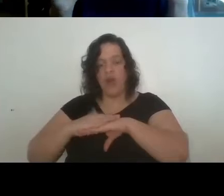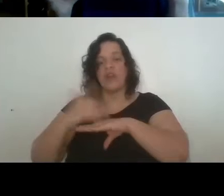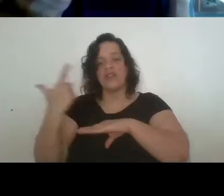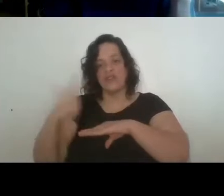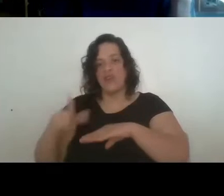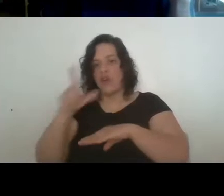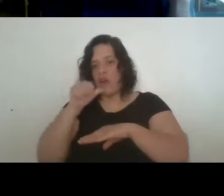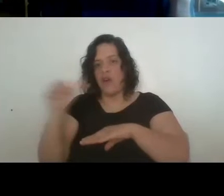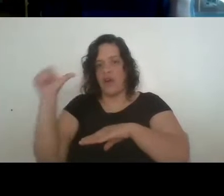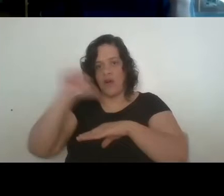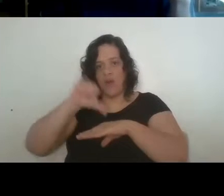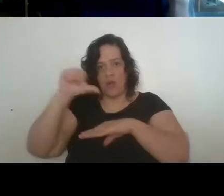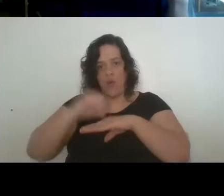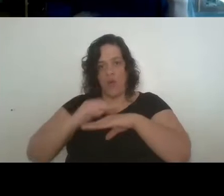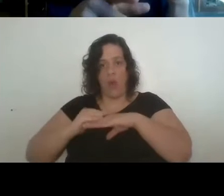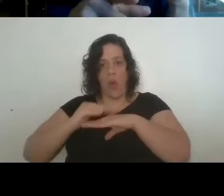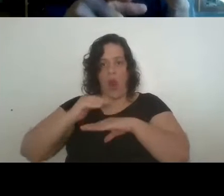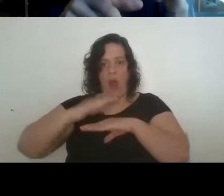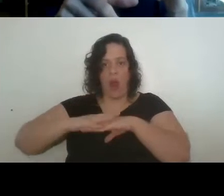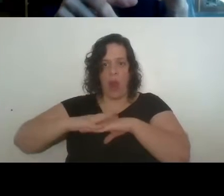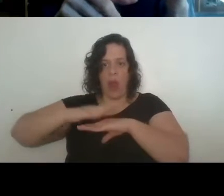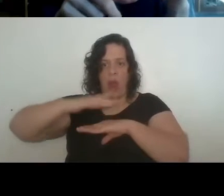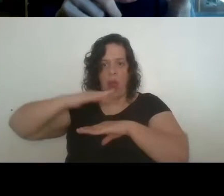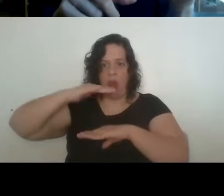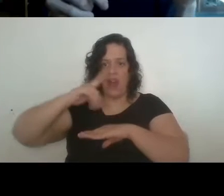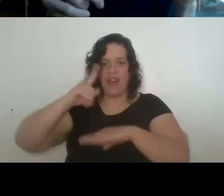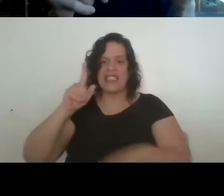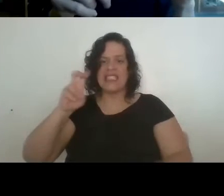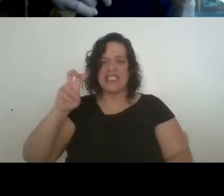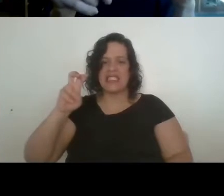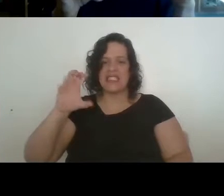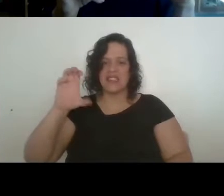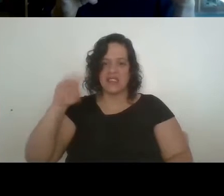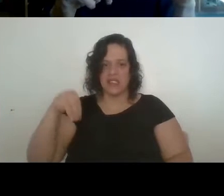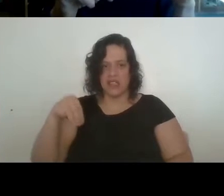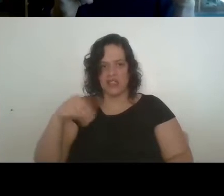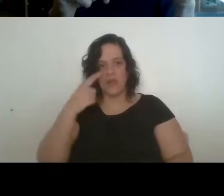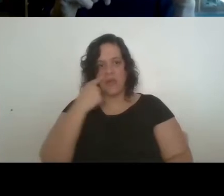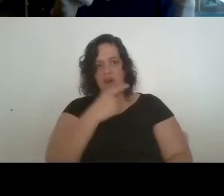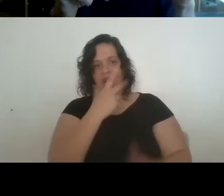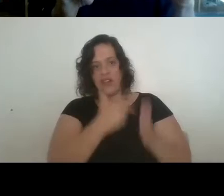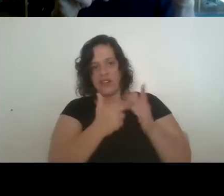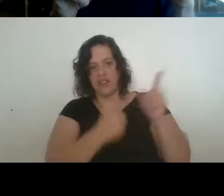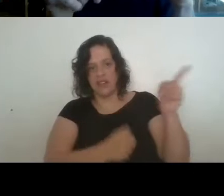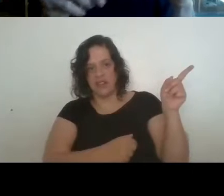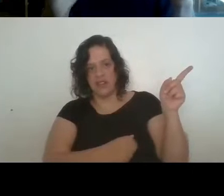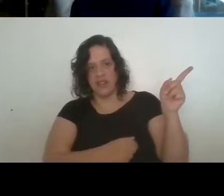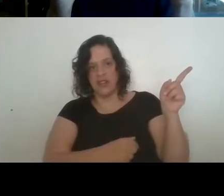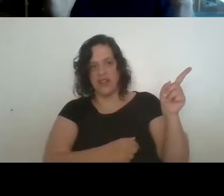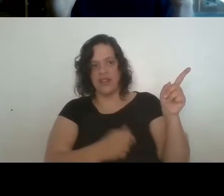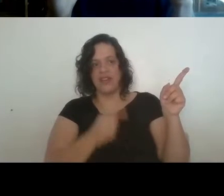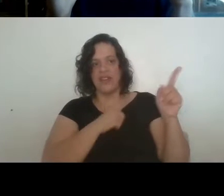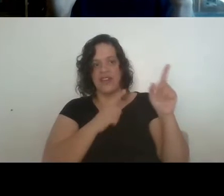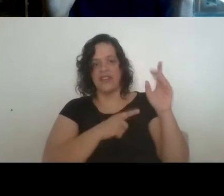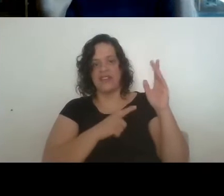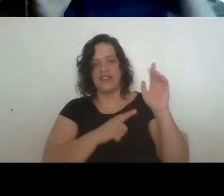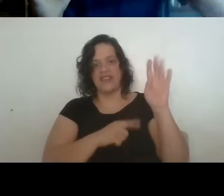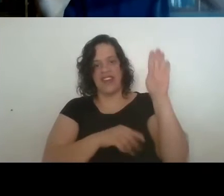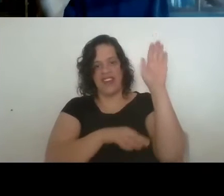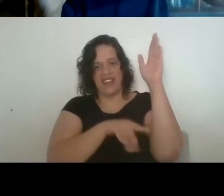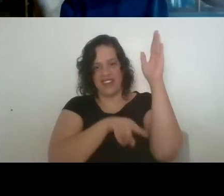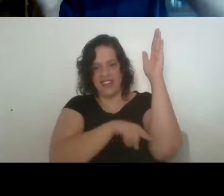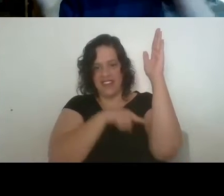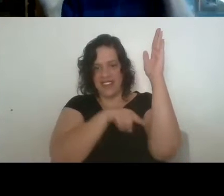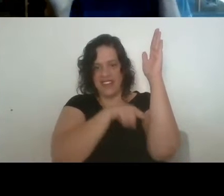de 15 centímetros. Então, repara que no desenho ali a gente tem a cova com uma reguinha, tá? Te enche até a altura de